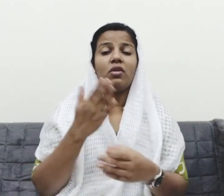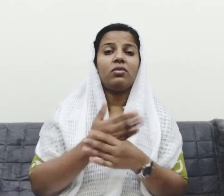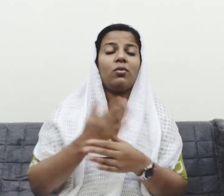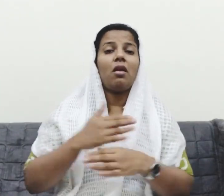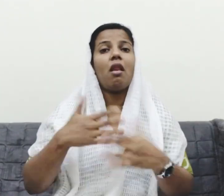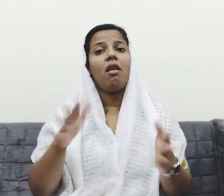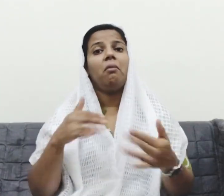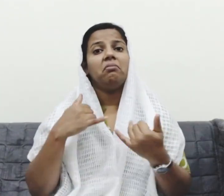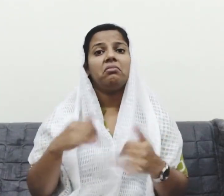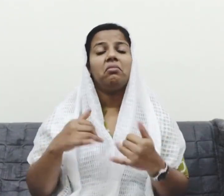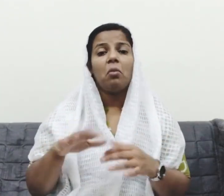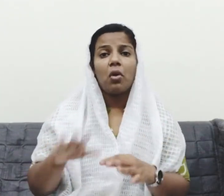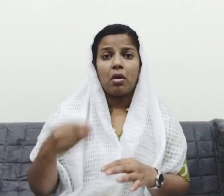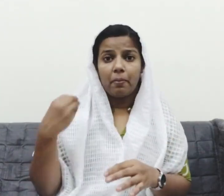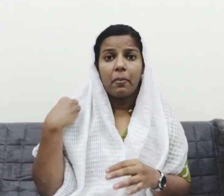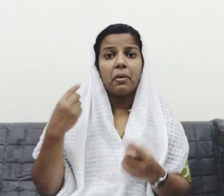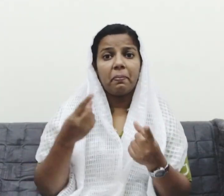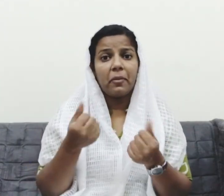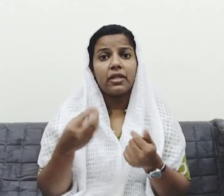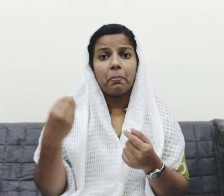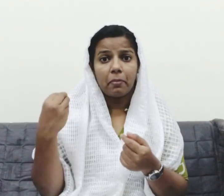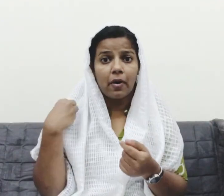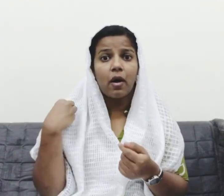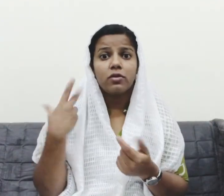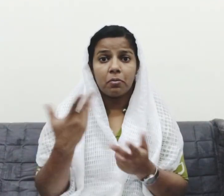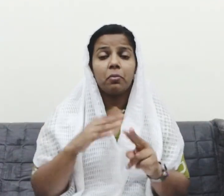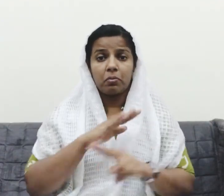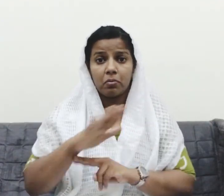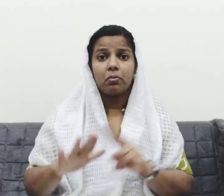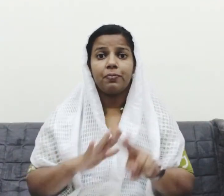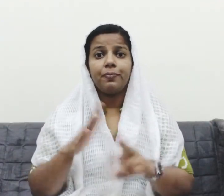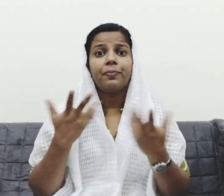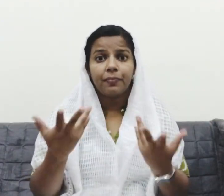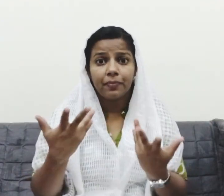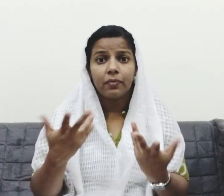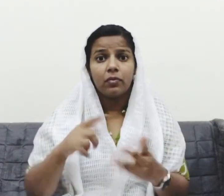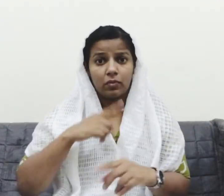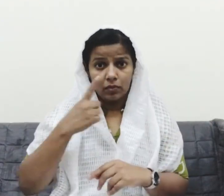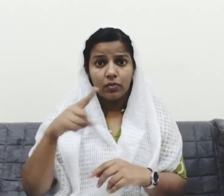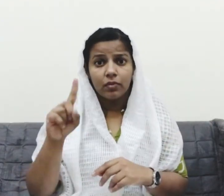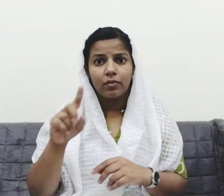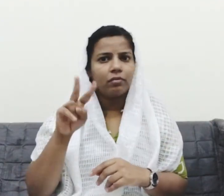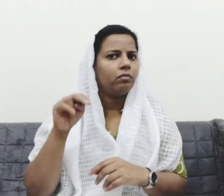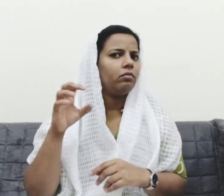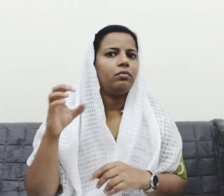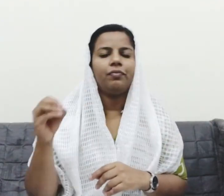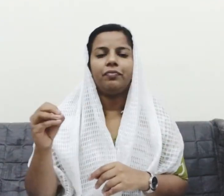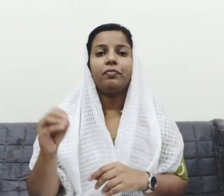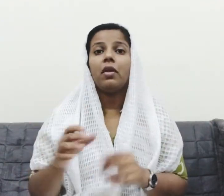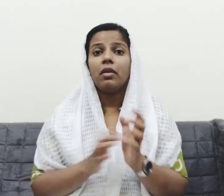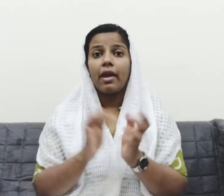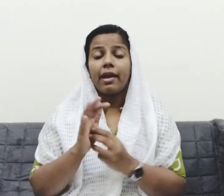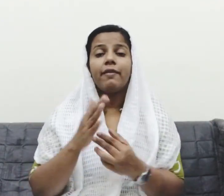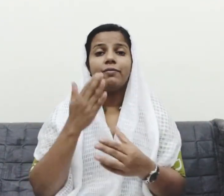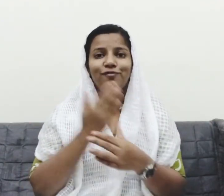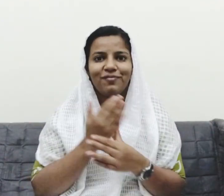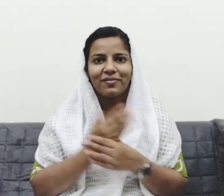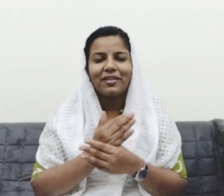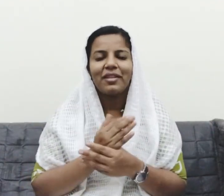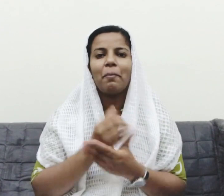പോയിക്കൊണ്ടിരിക്കുമ്പോഴാണ് വാഗ്ദത്തം പറയുന്നത്. എല്ലാവരും സാമ്പത്തിക മാന്ദ്യത്തിലൂടെ കടന്നു പോയിക്കൊണ്ടിരിക്കുമ്പോഴാണ് എല്ലാവരും വാഗ്ദത്തം പറയുന്നത് എന്ന് പറയാതെ, ദൈവം ചെയ്ത